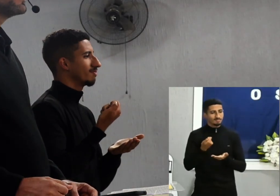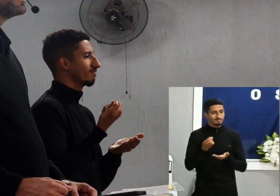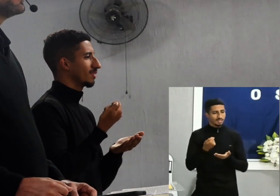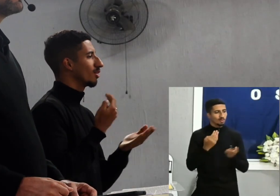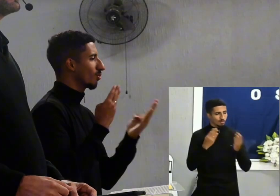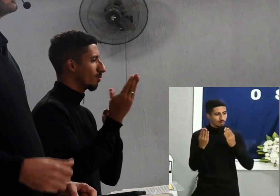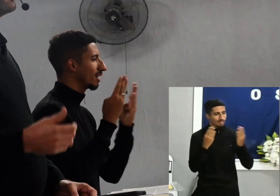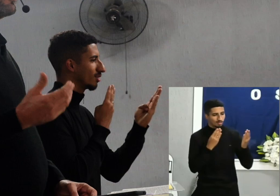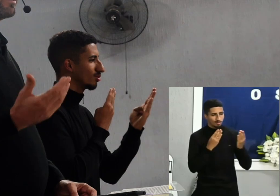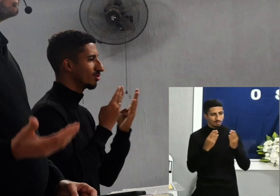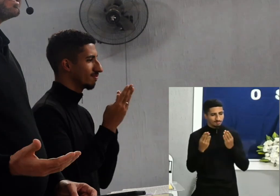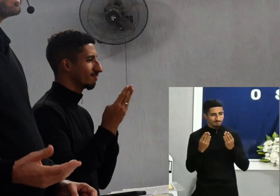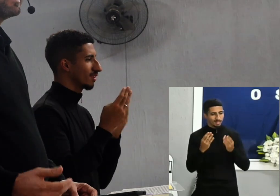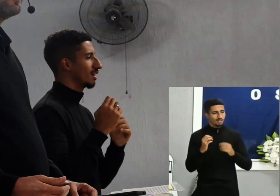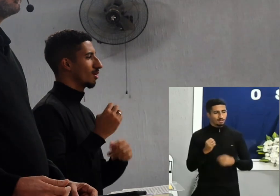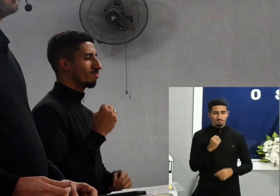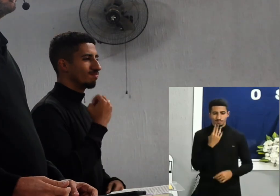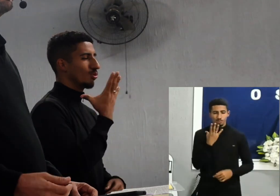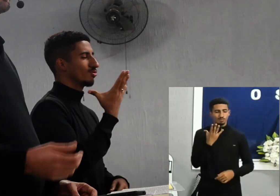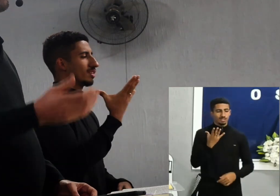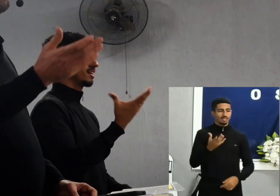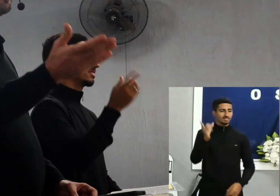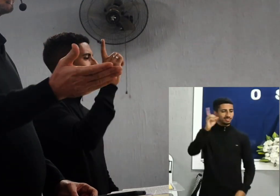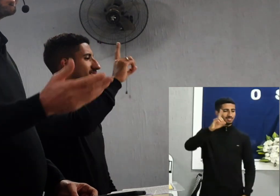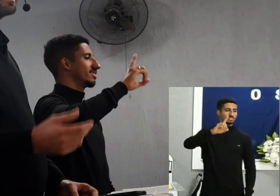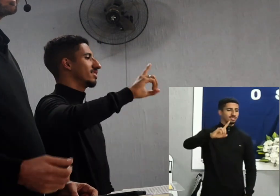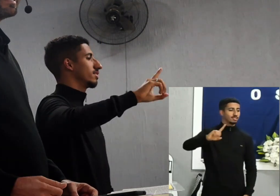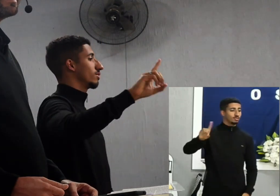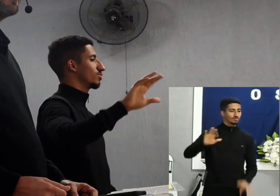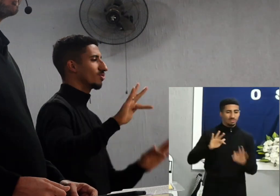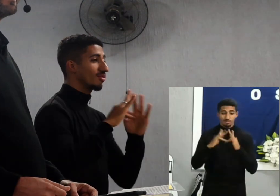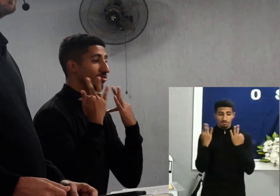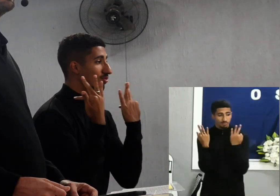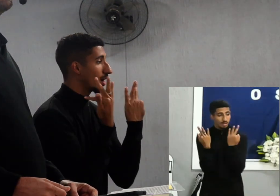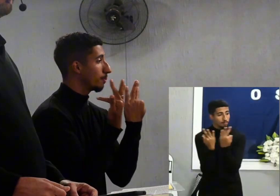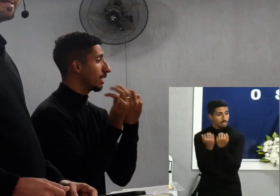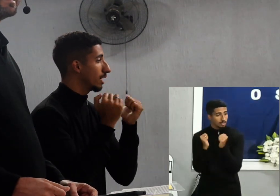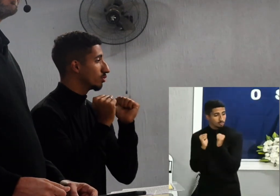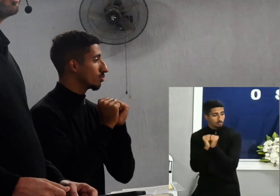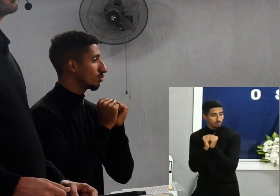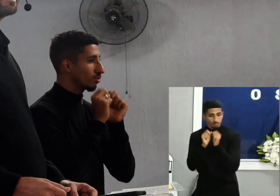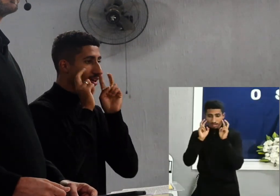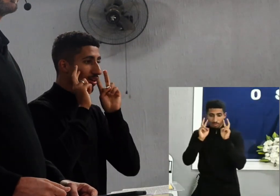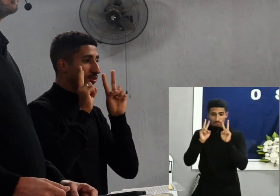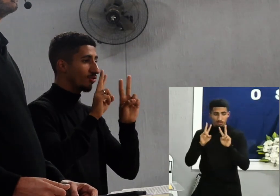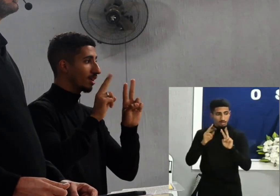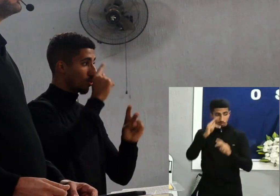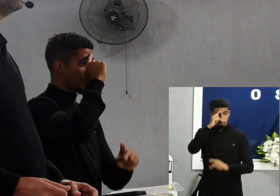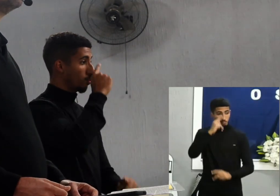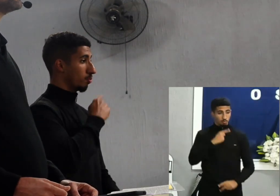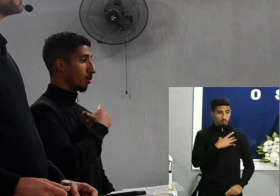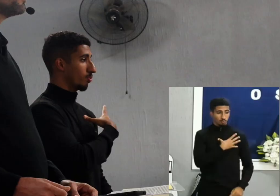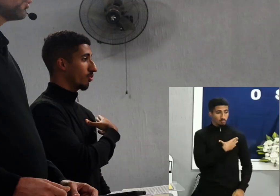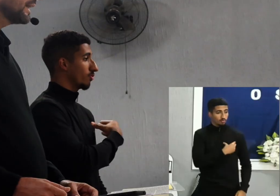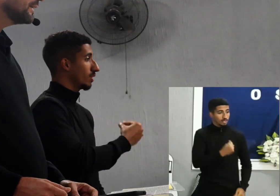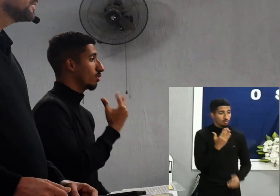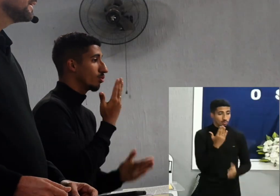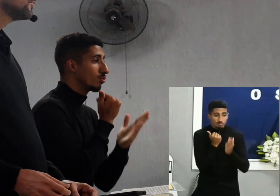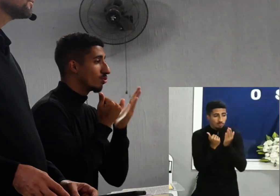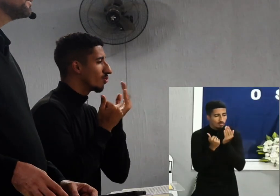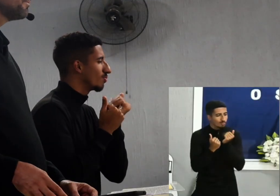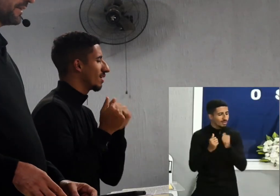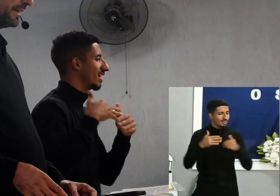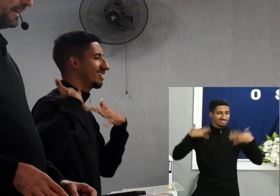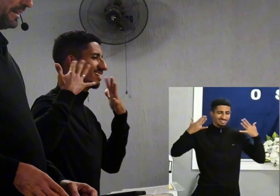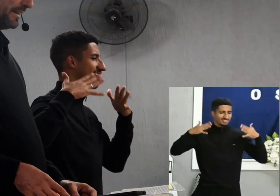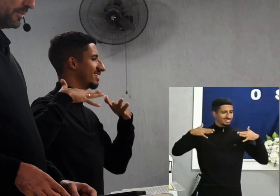Deus. Fazer isso em família, então, ver um filho se alimentar, é uma alegria muito grande, não é? Muito grande, bondade de